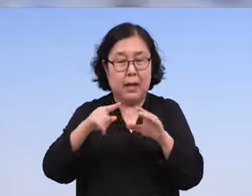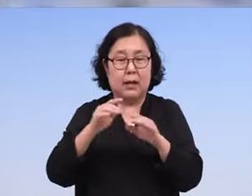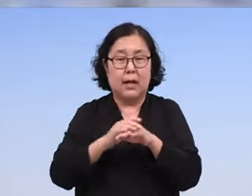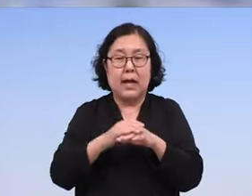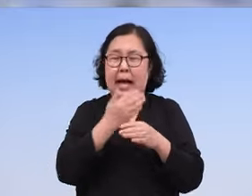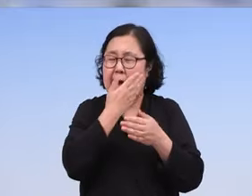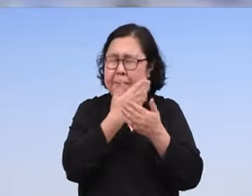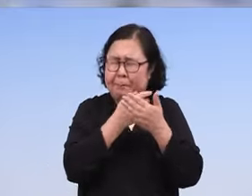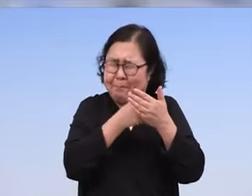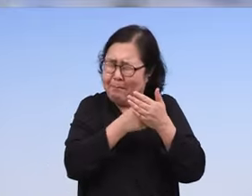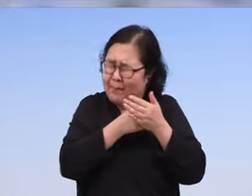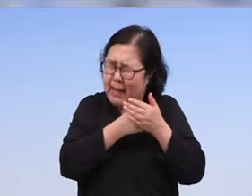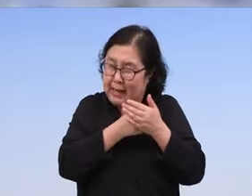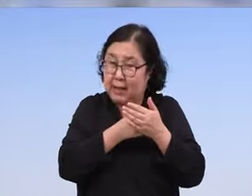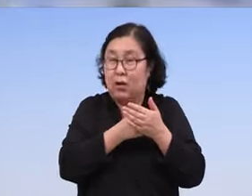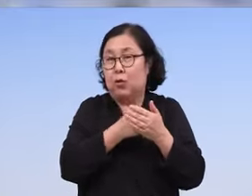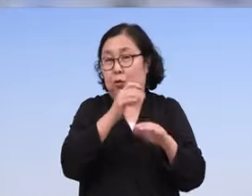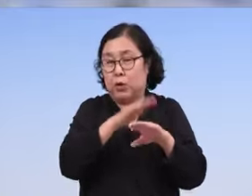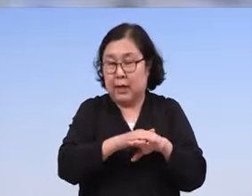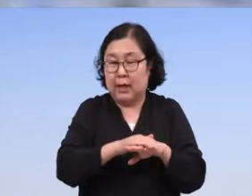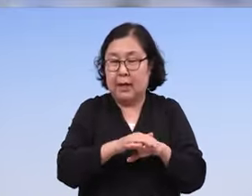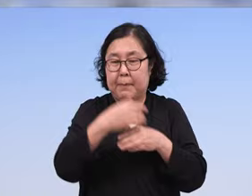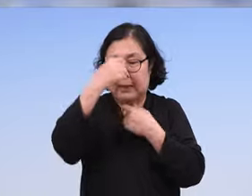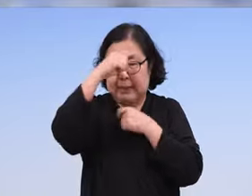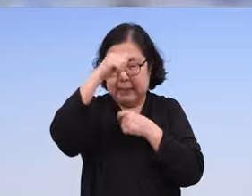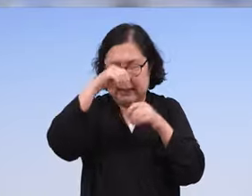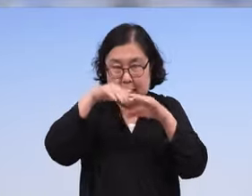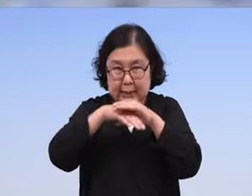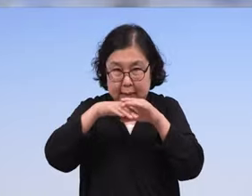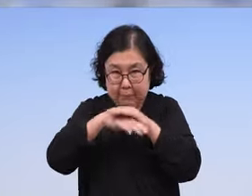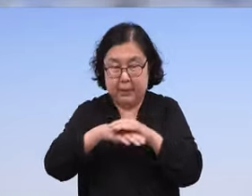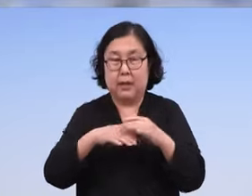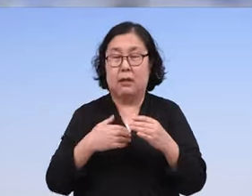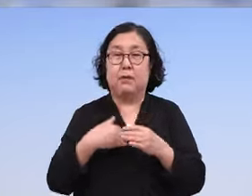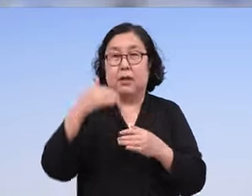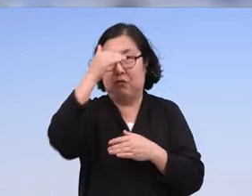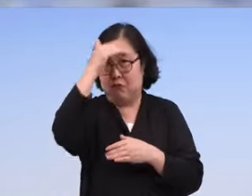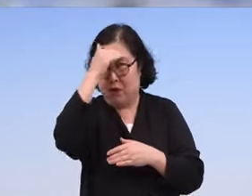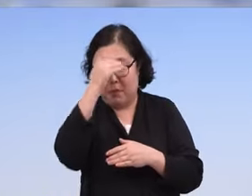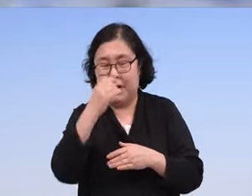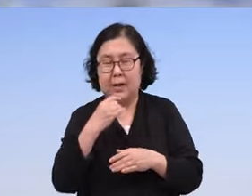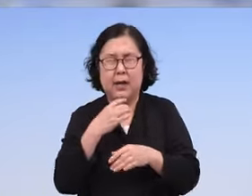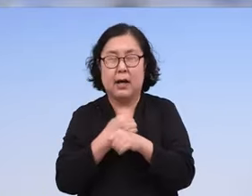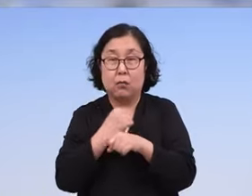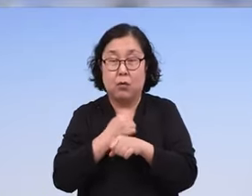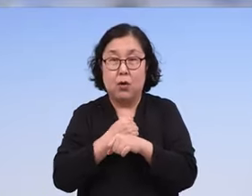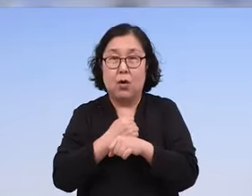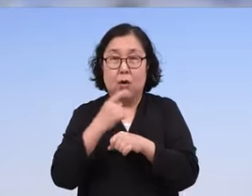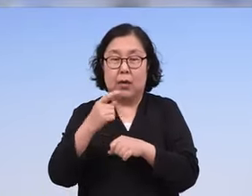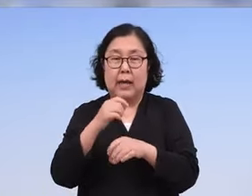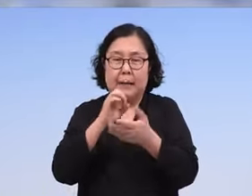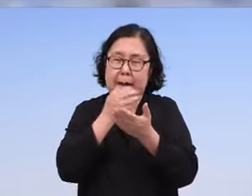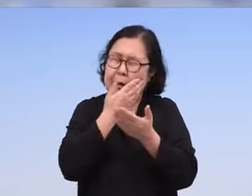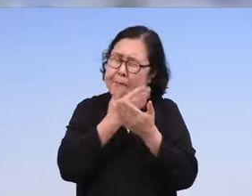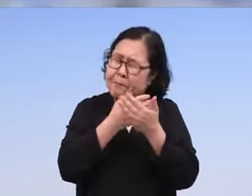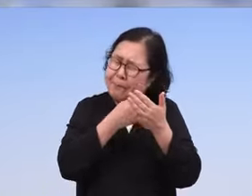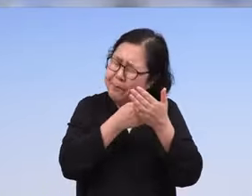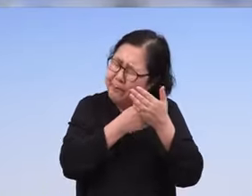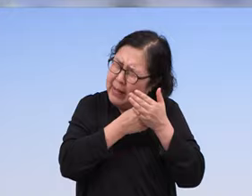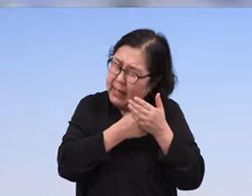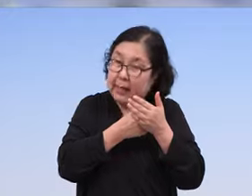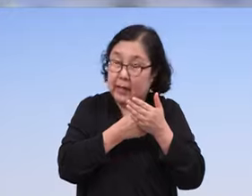뭐 한동안은 또 안 신자 바로 사자마자 안 신습니다. 그거 막 선반에 올려놓고 그런데도